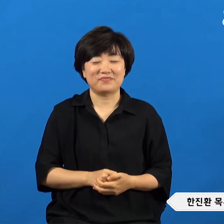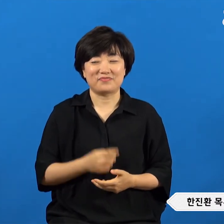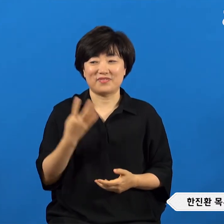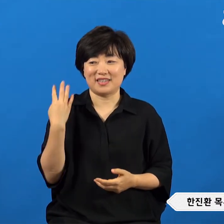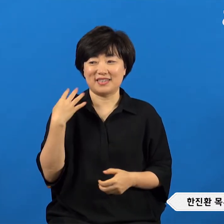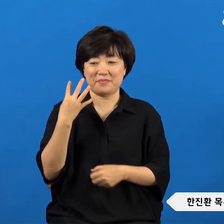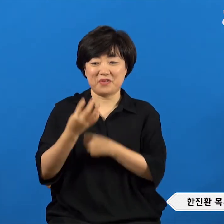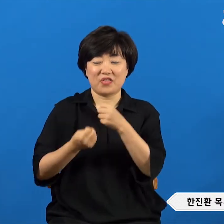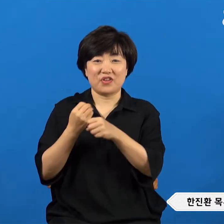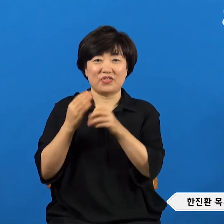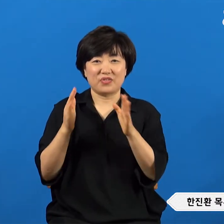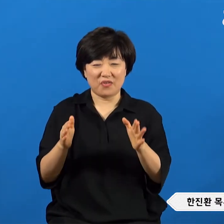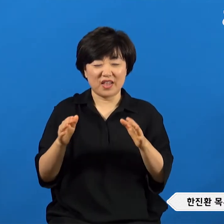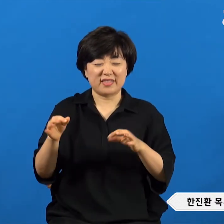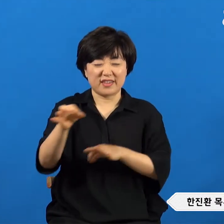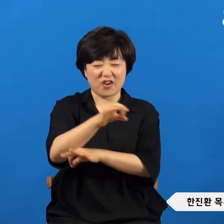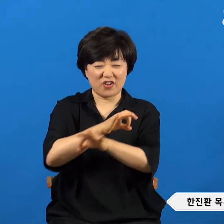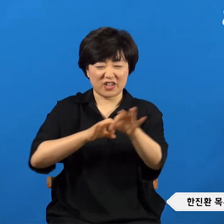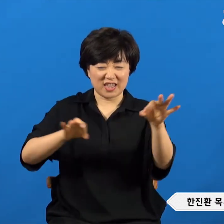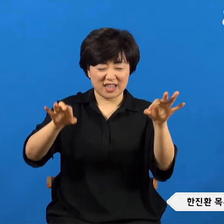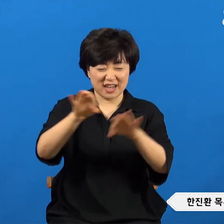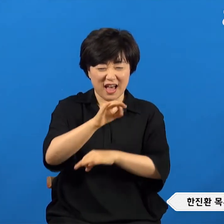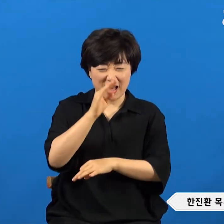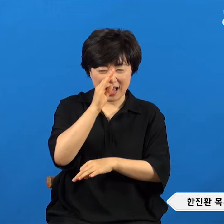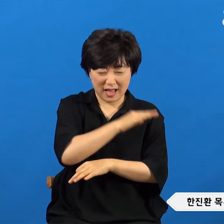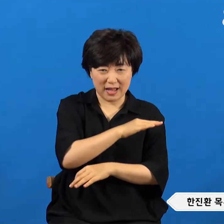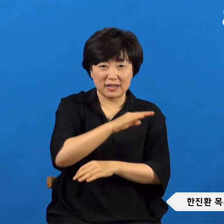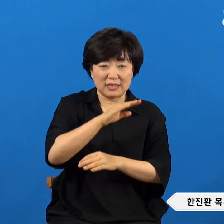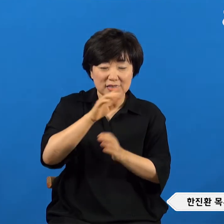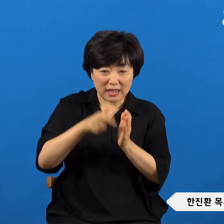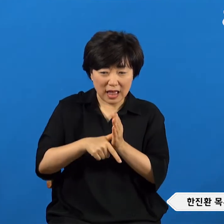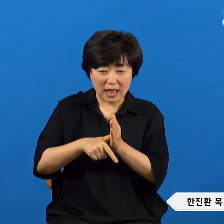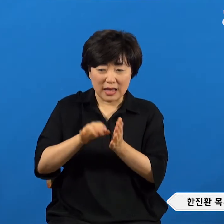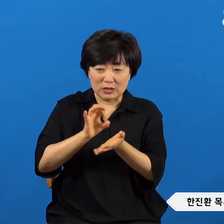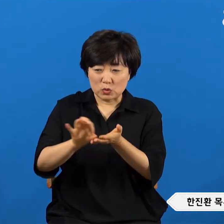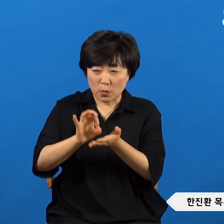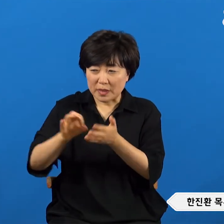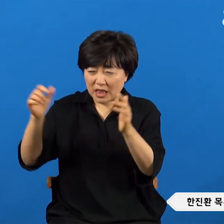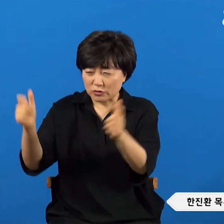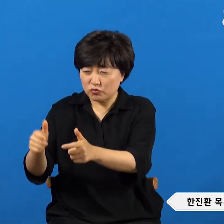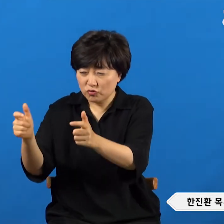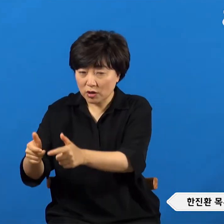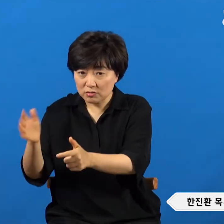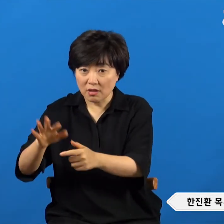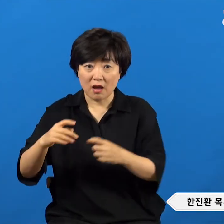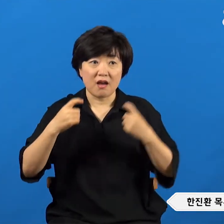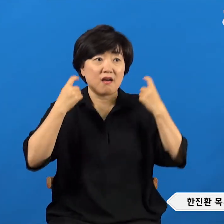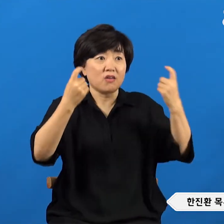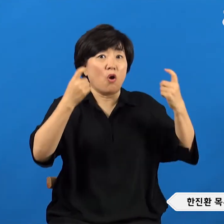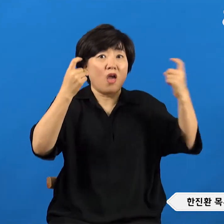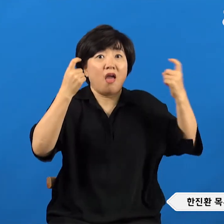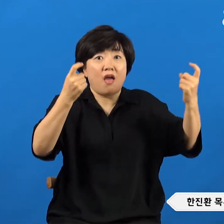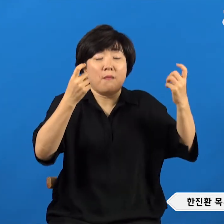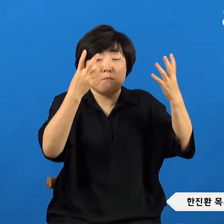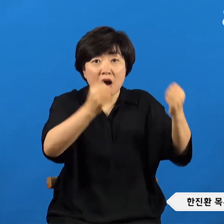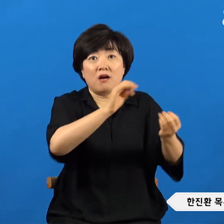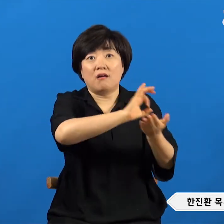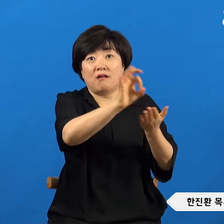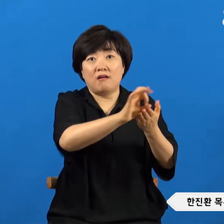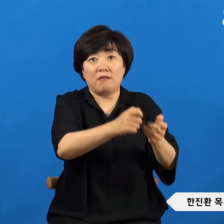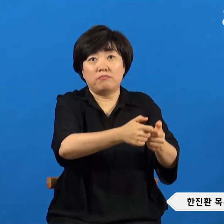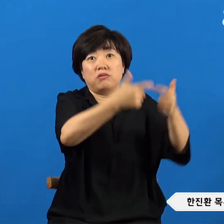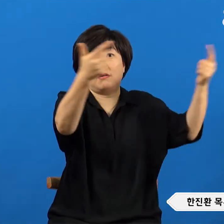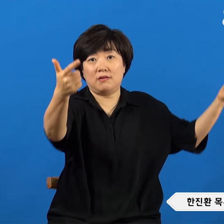지난 몇 년 동안 경기가 어려울 때에 다른 소비는 다 줄었는데 여행 경비만큼은 폭발적으로 늘었다고